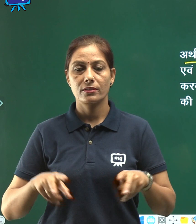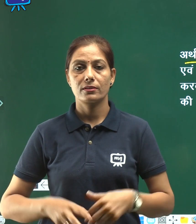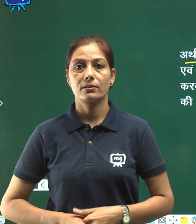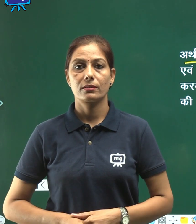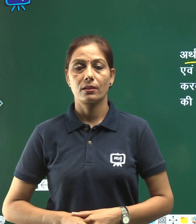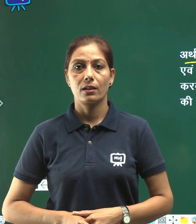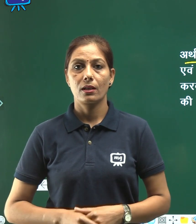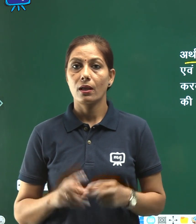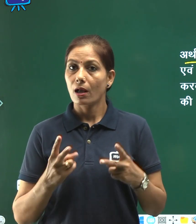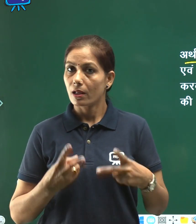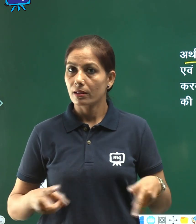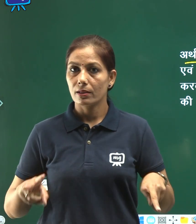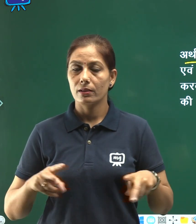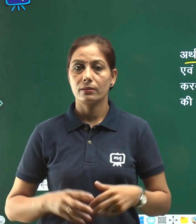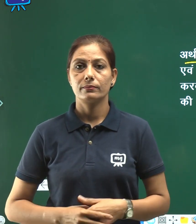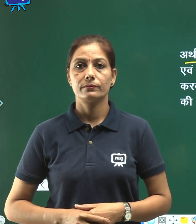अंतर